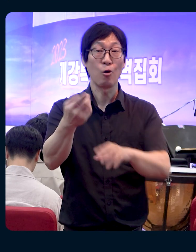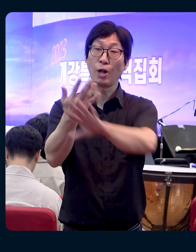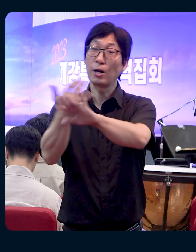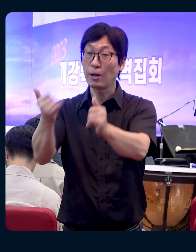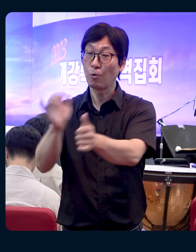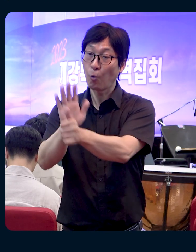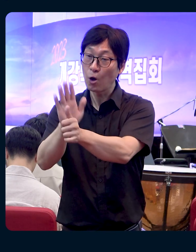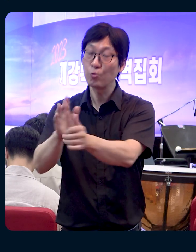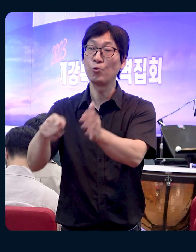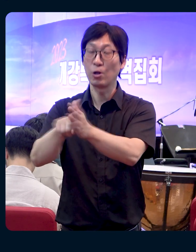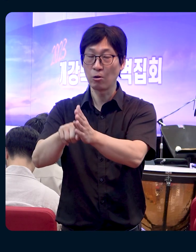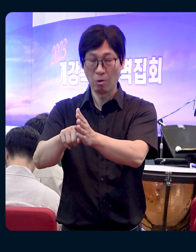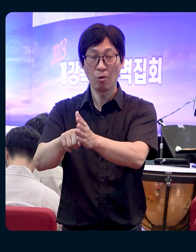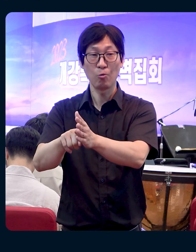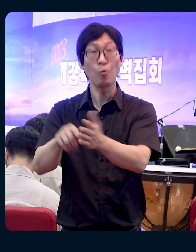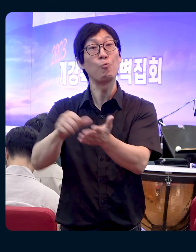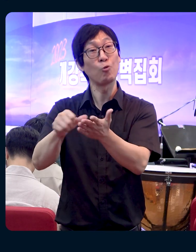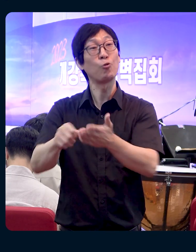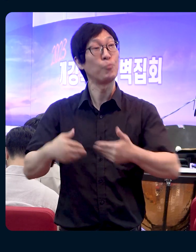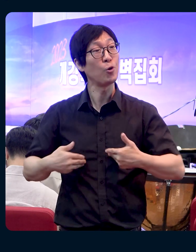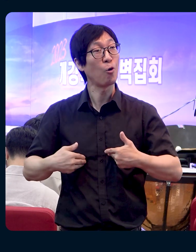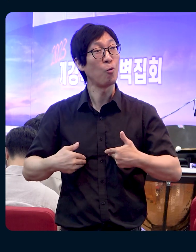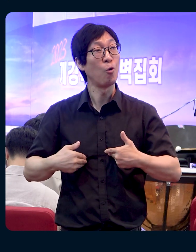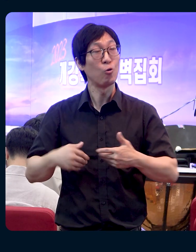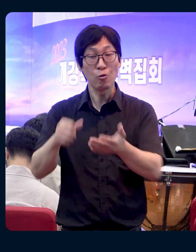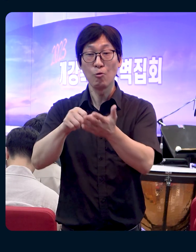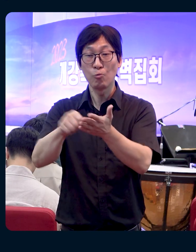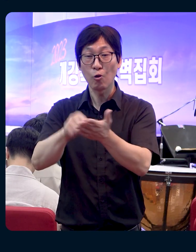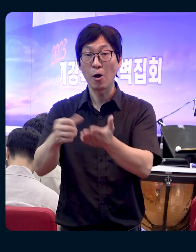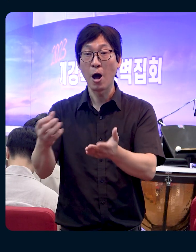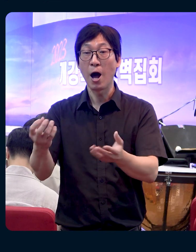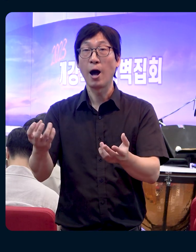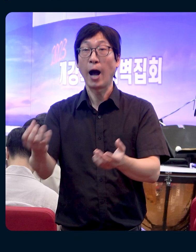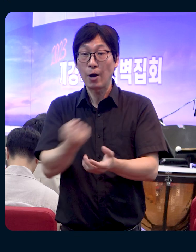봉사하려면 또 물질이 있어야 되잖아요. 그 물질을 얻는 것이 바로 그게